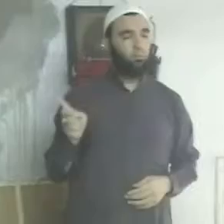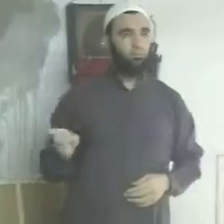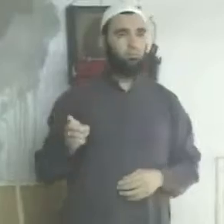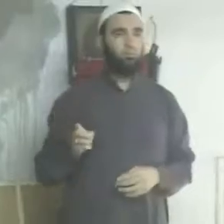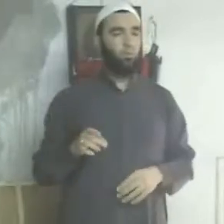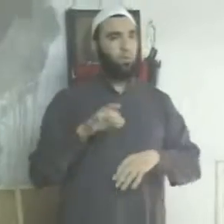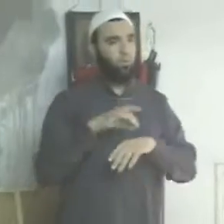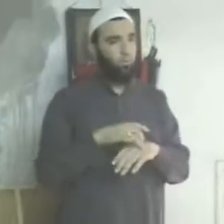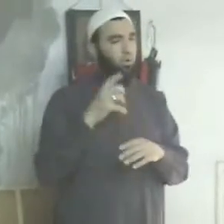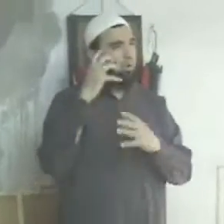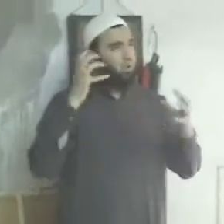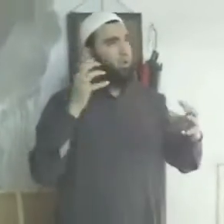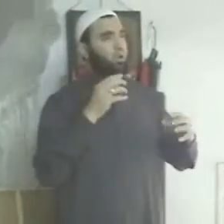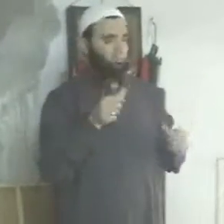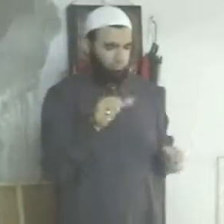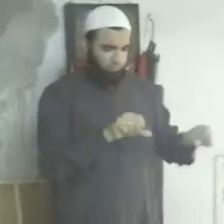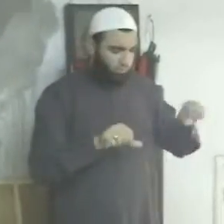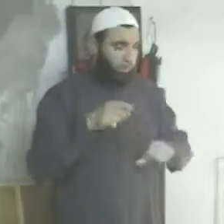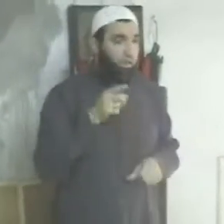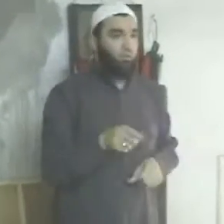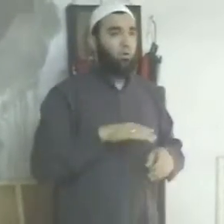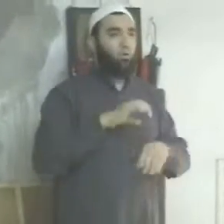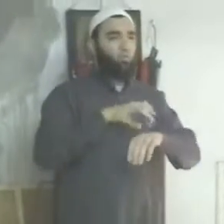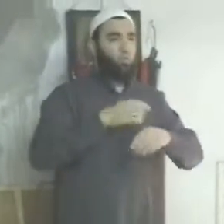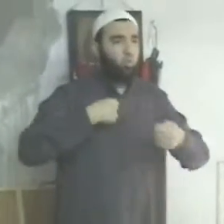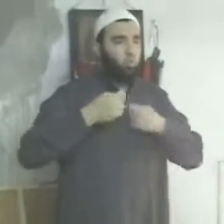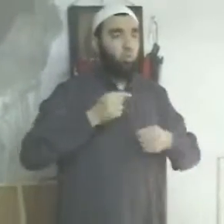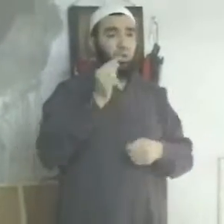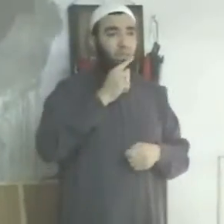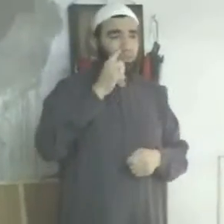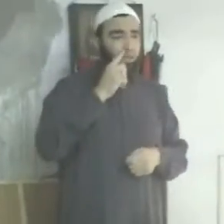الطب ربنا الكيمياء الصيدله والدين والدنيا